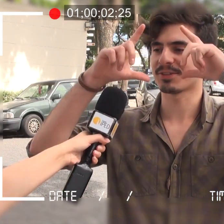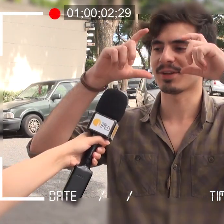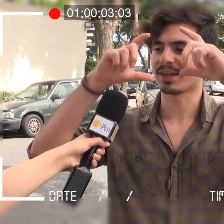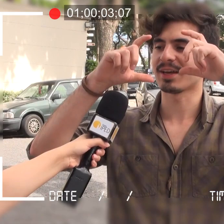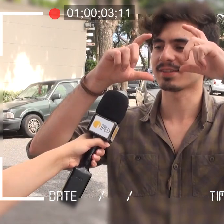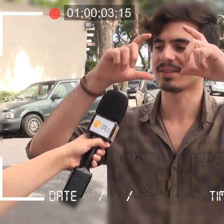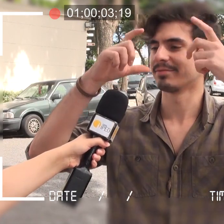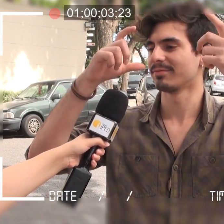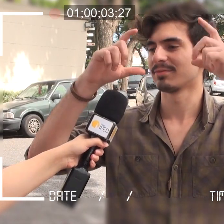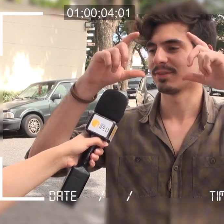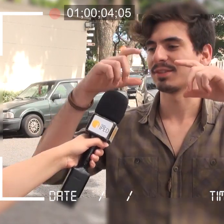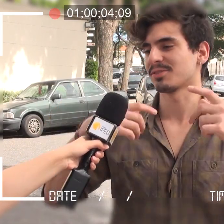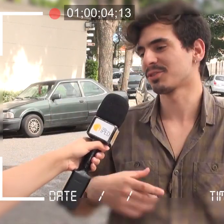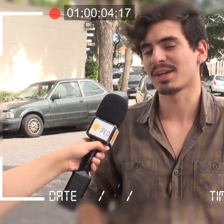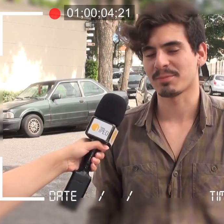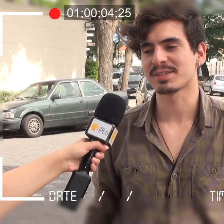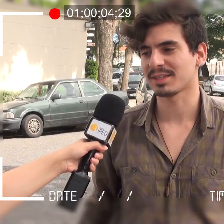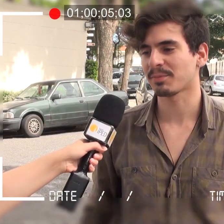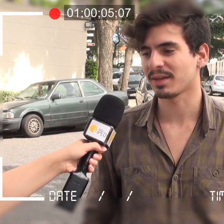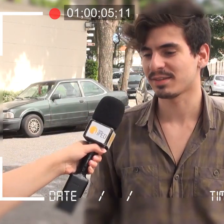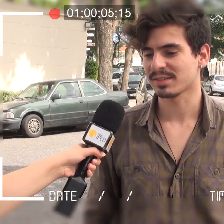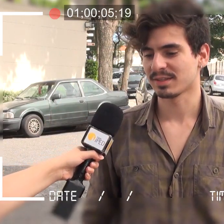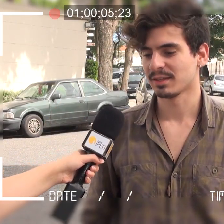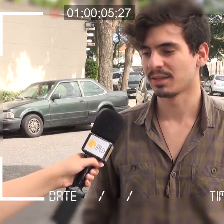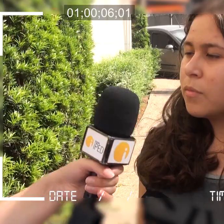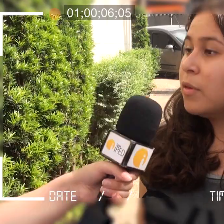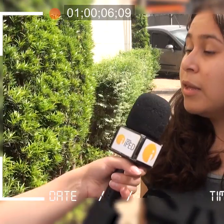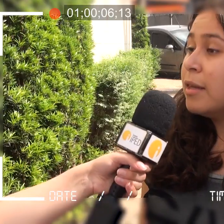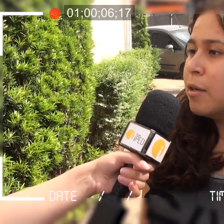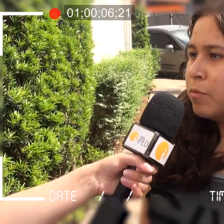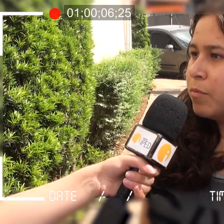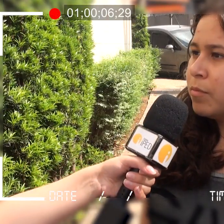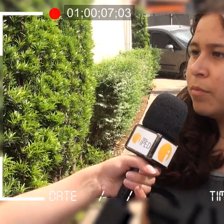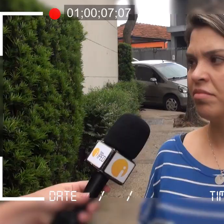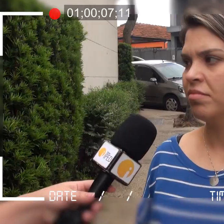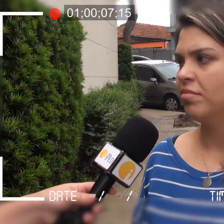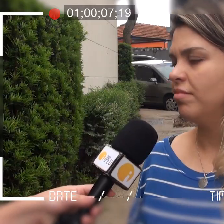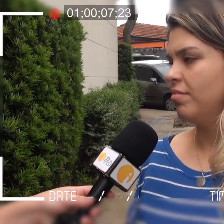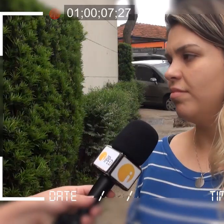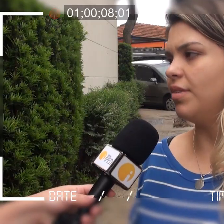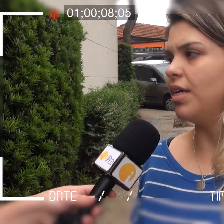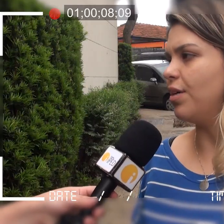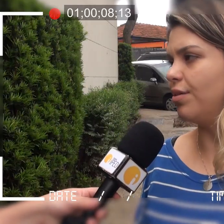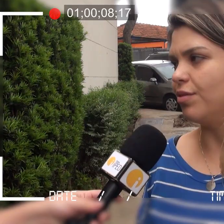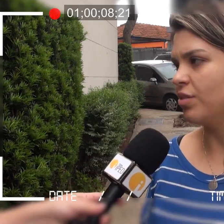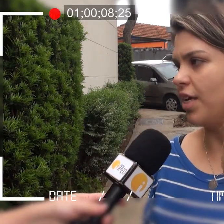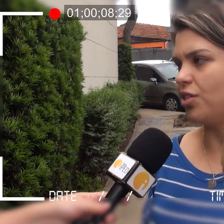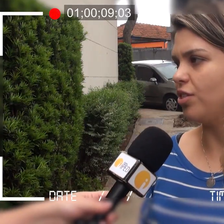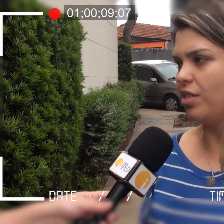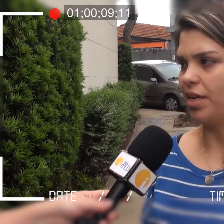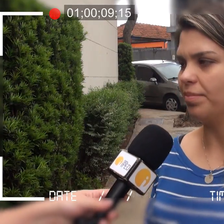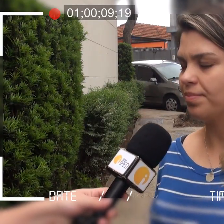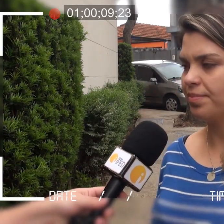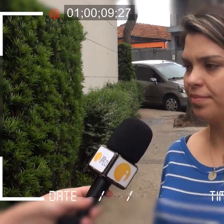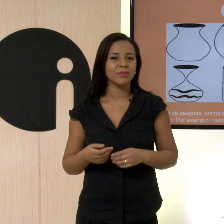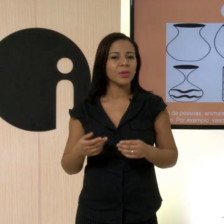né? Que é assim. Isso já representa para eles. Não, não sei te dizer.